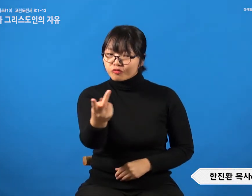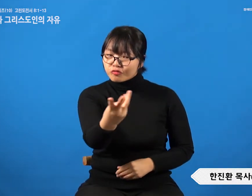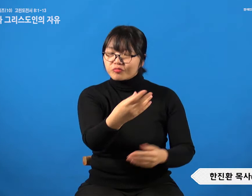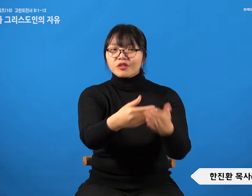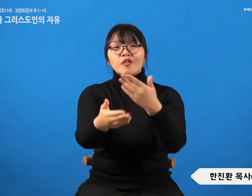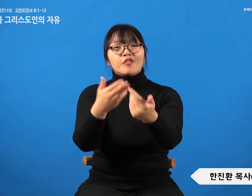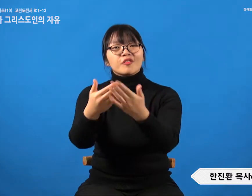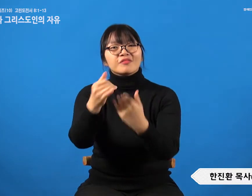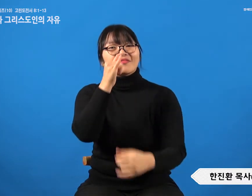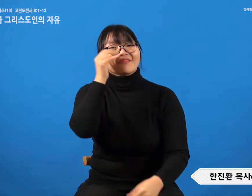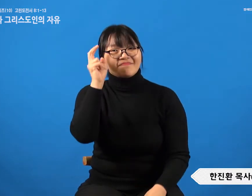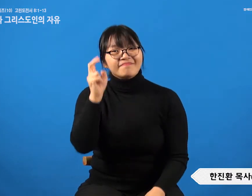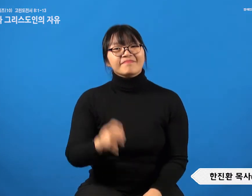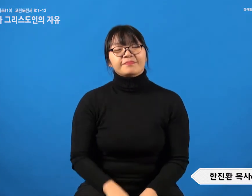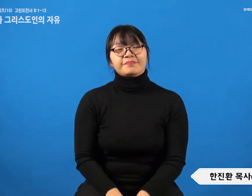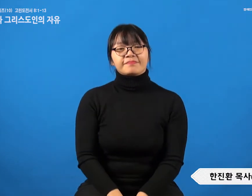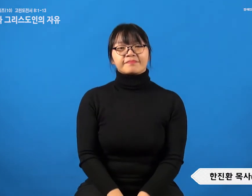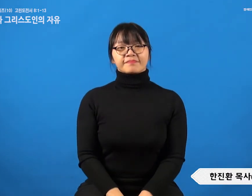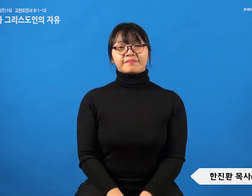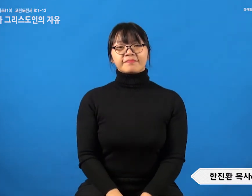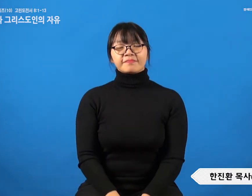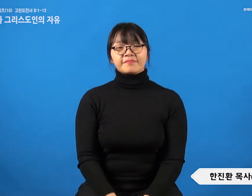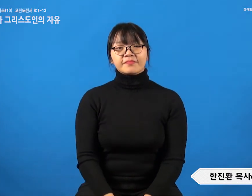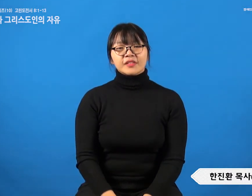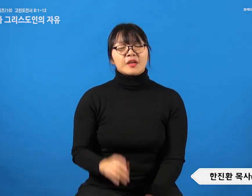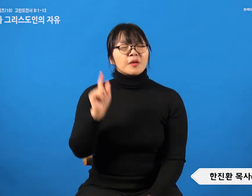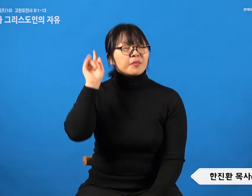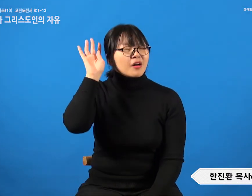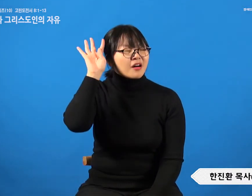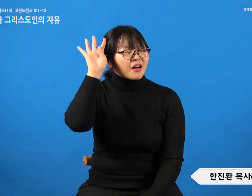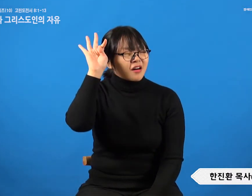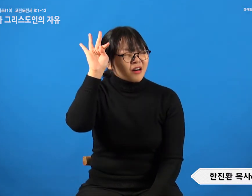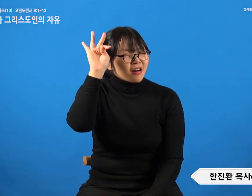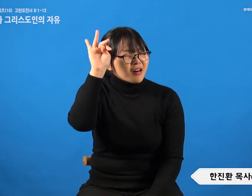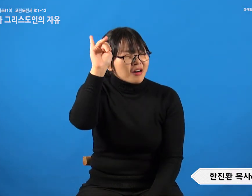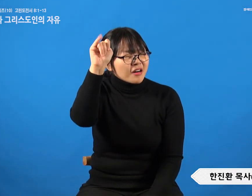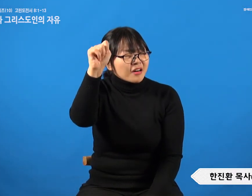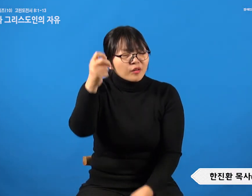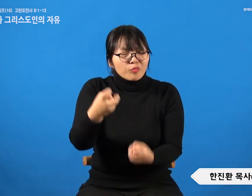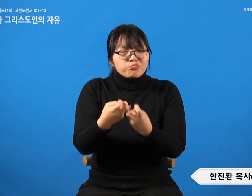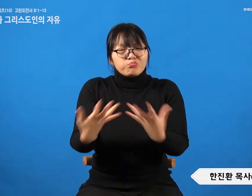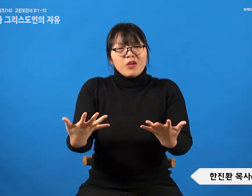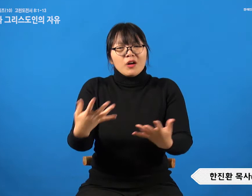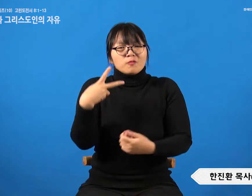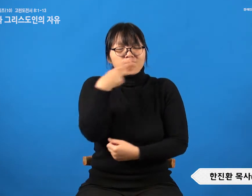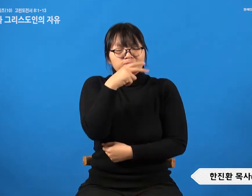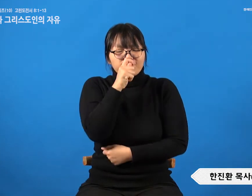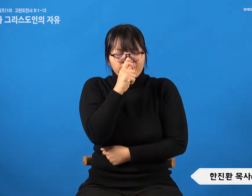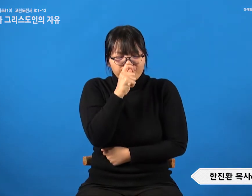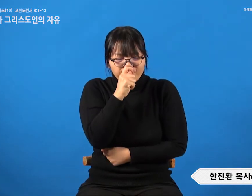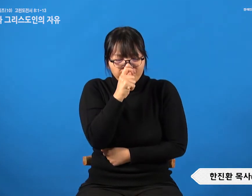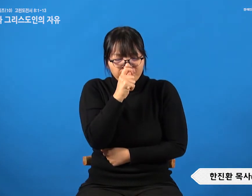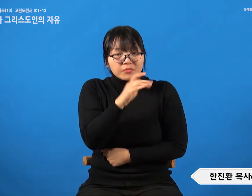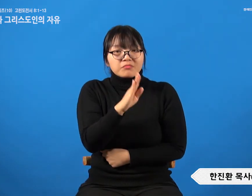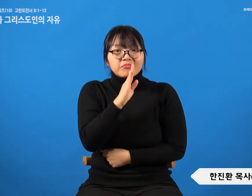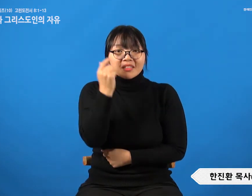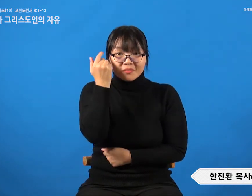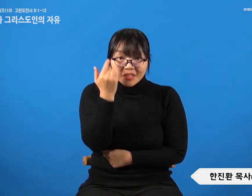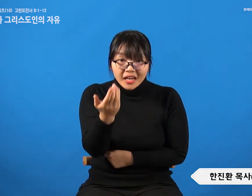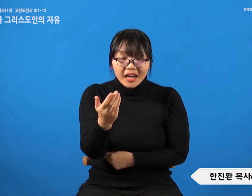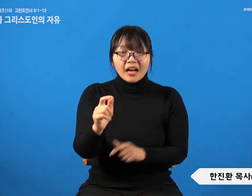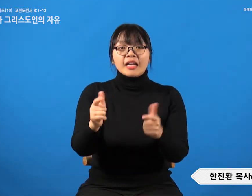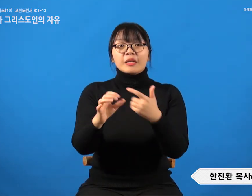경험이 다들 있으실 겁니다. 몇 날 며칠이고 꼼짝없이 굶고 있어야 됩니까?